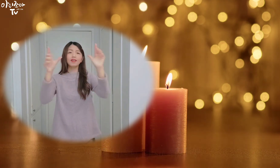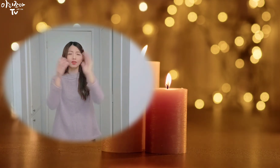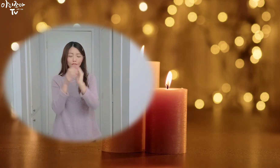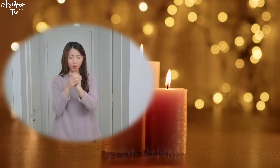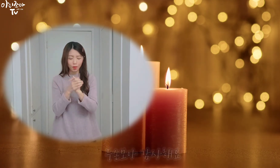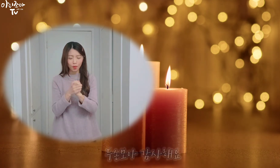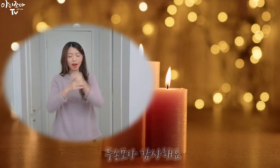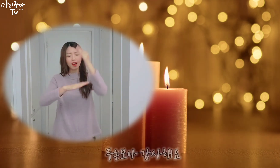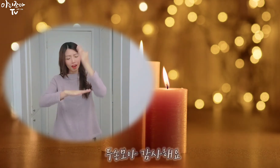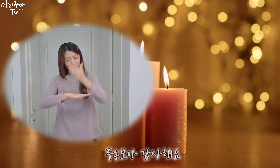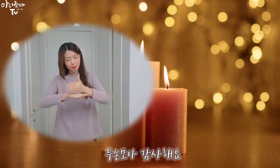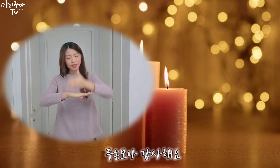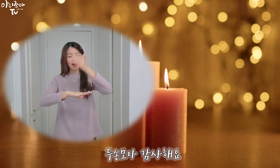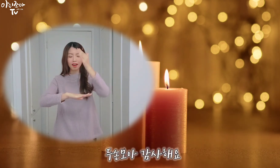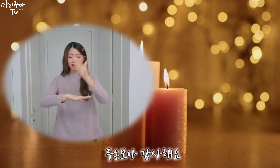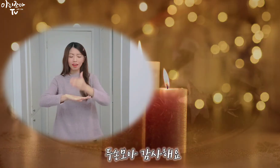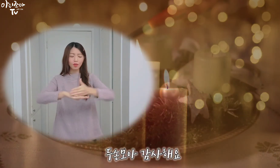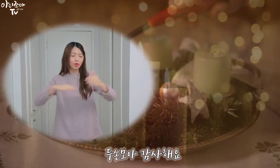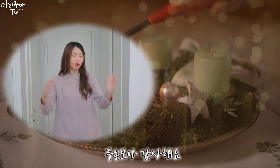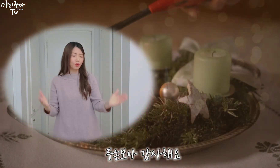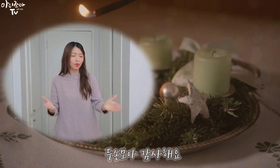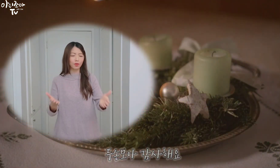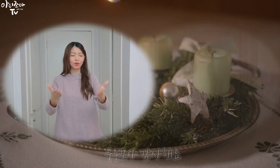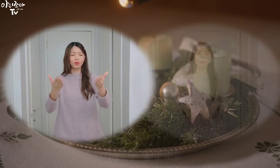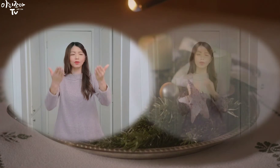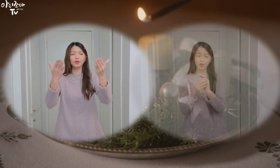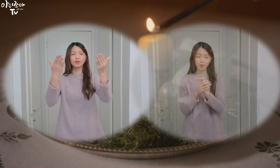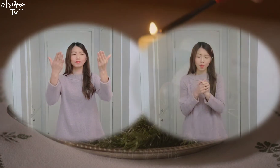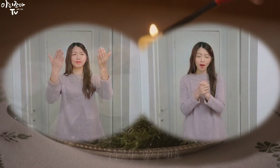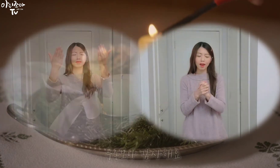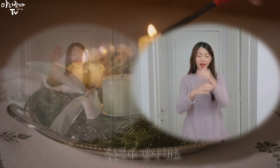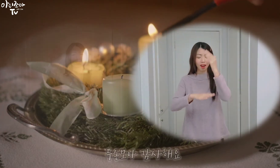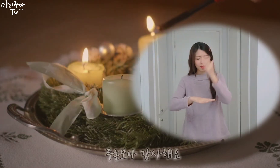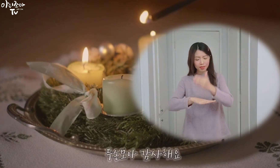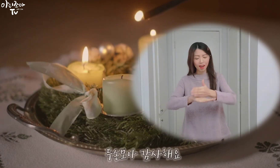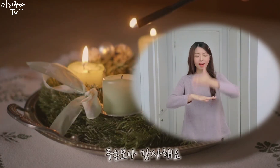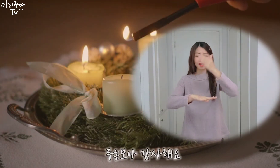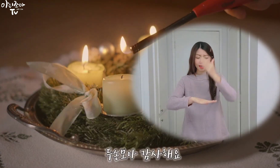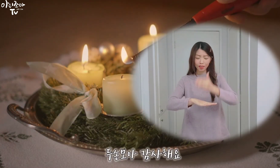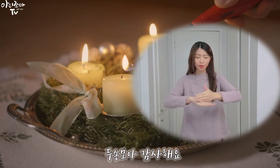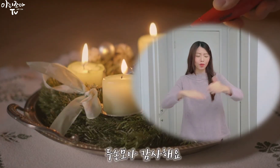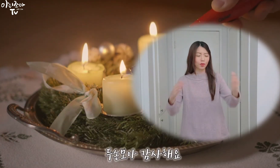날 주 송모아 감사해요 주 송모아